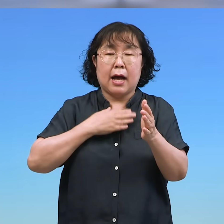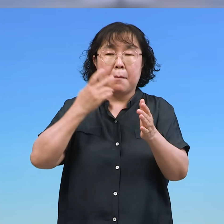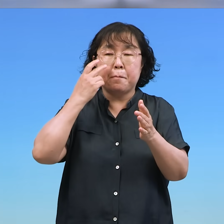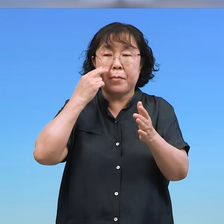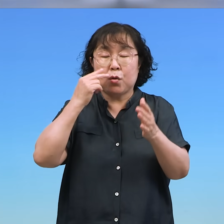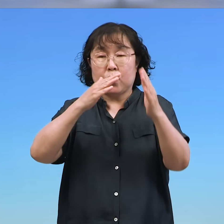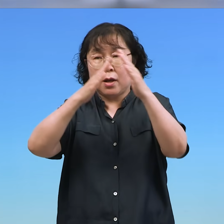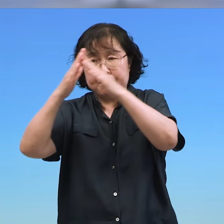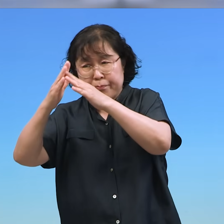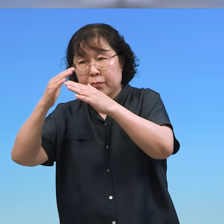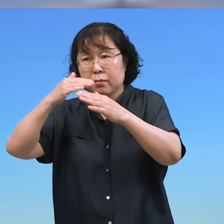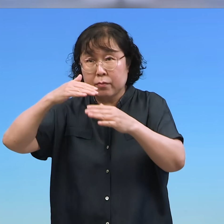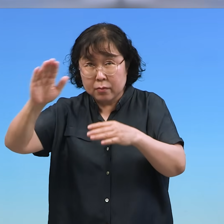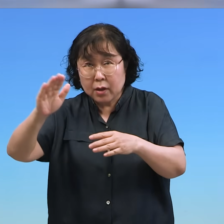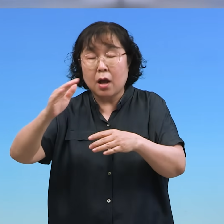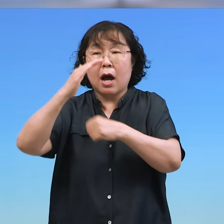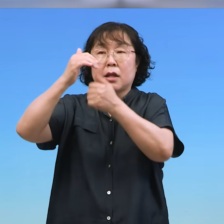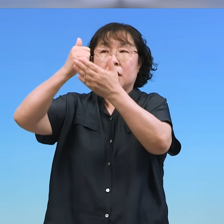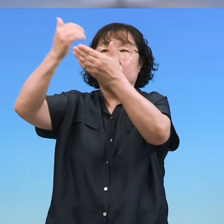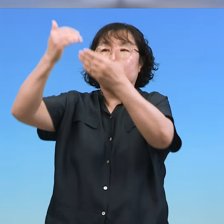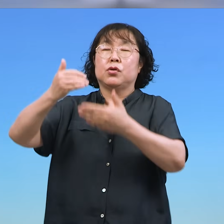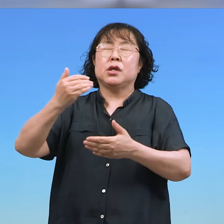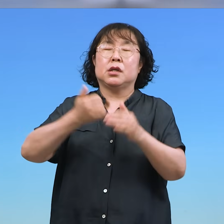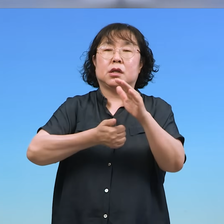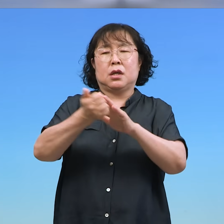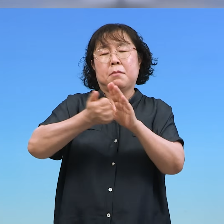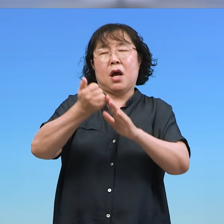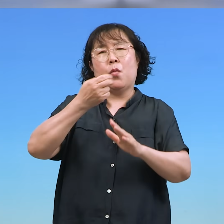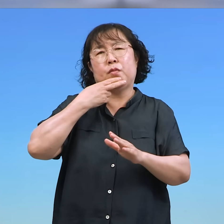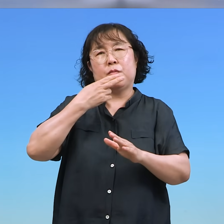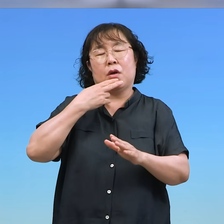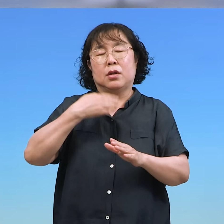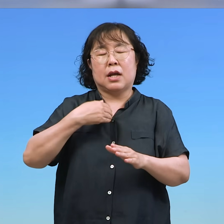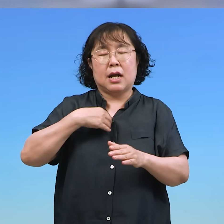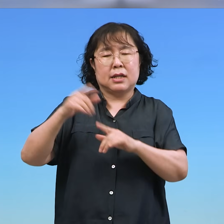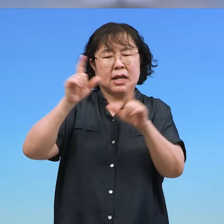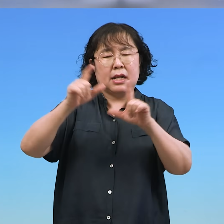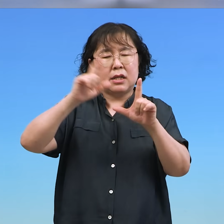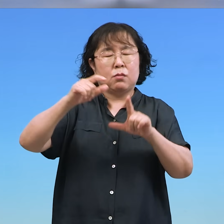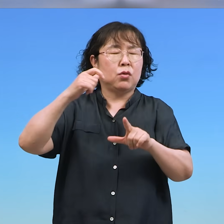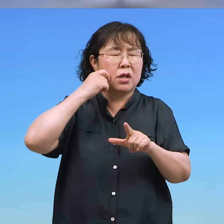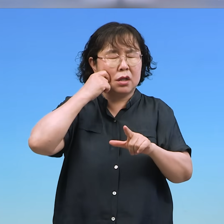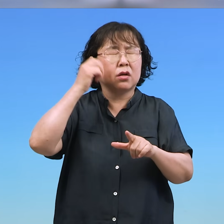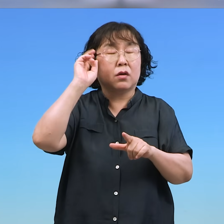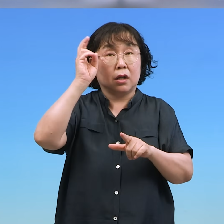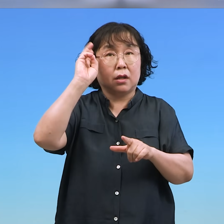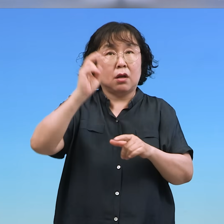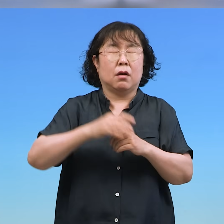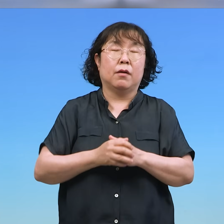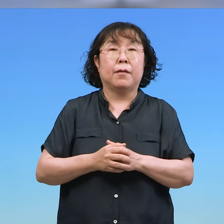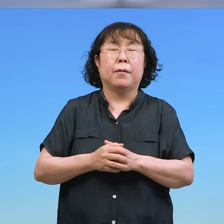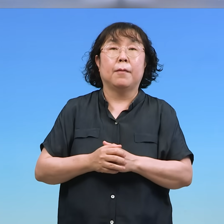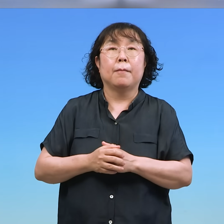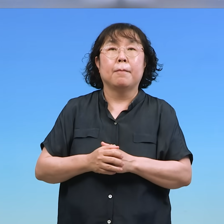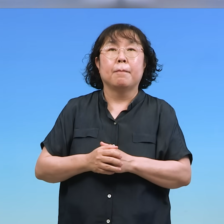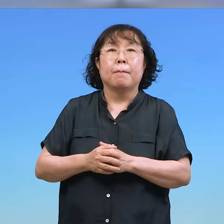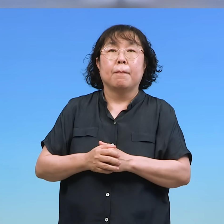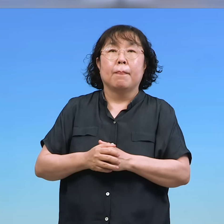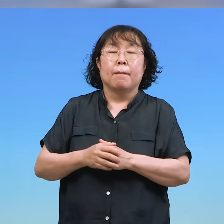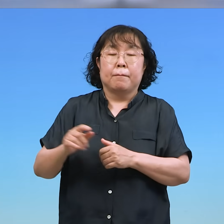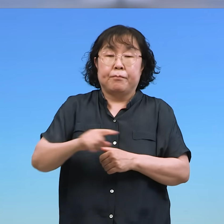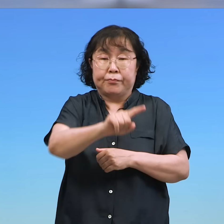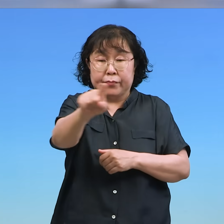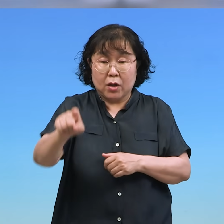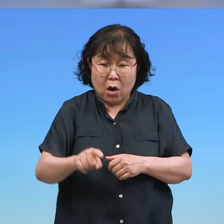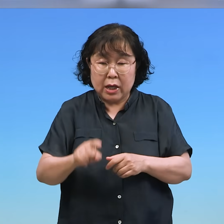없었으면 단 한순간도 못 살았을 거예요. 그러니까 하나님이 지침을 주시잖아요. 이렇게 자꾸 말해라. 너희 말이